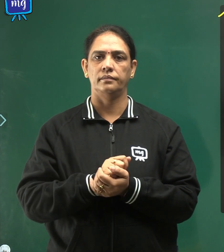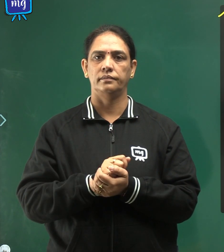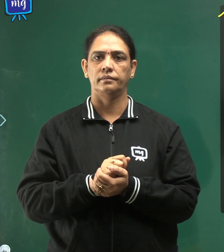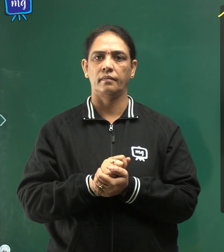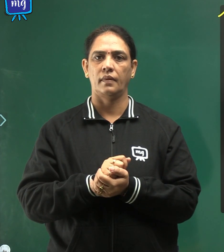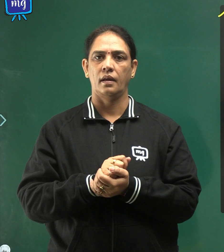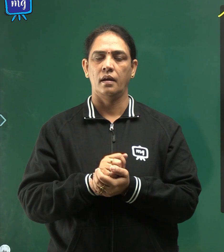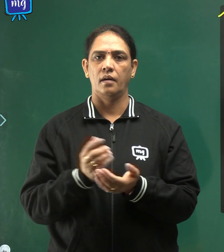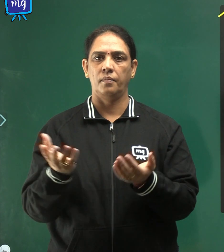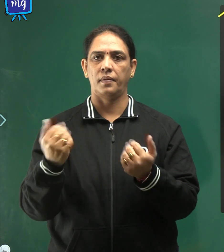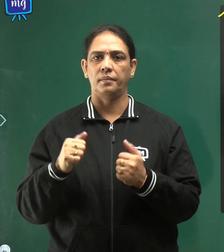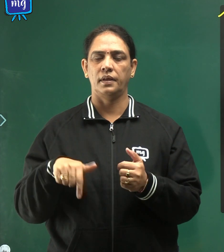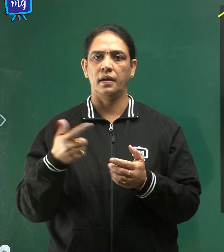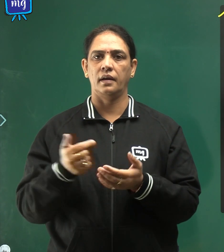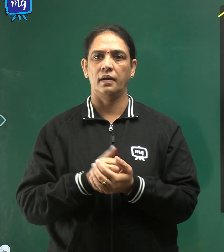प्राप्त किए गए